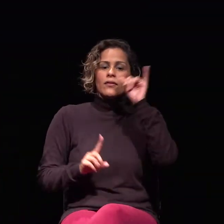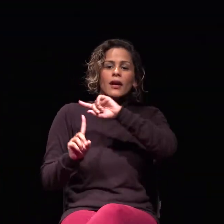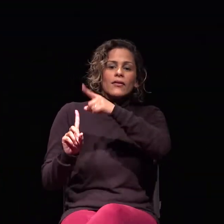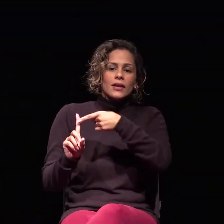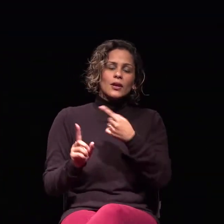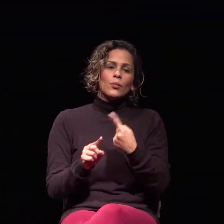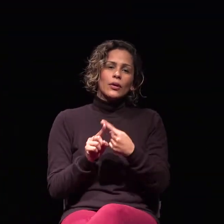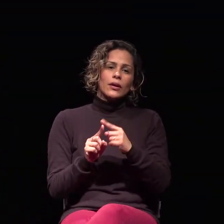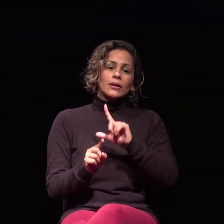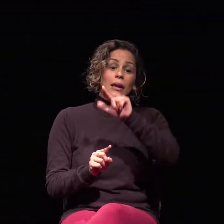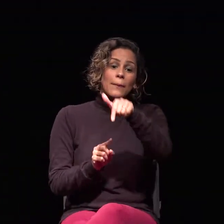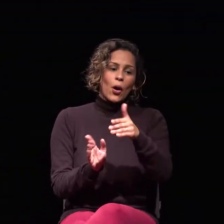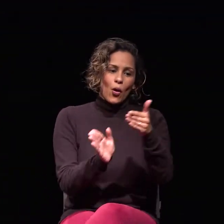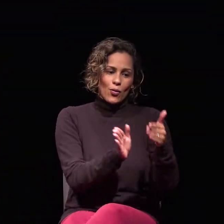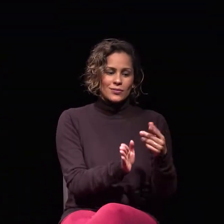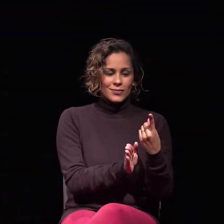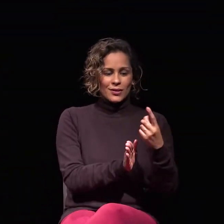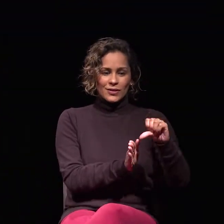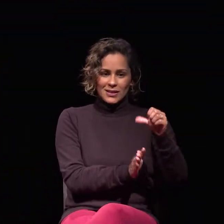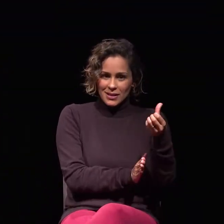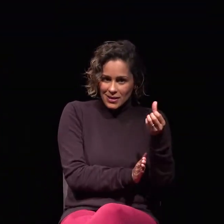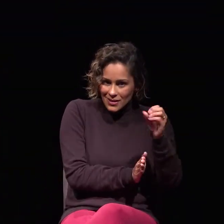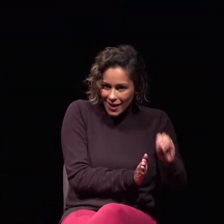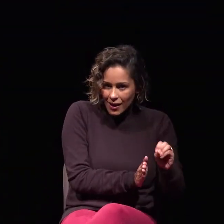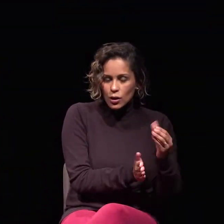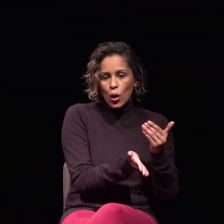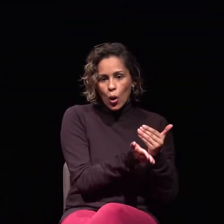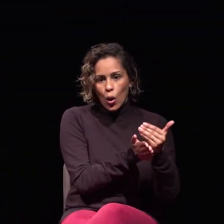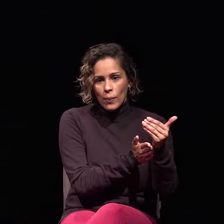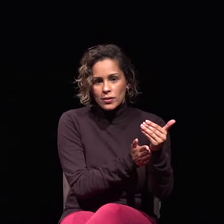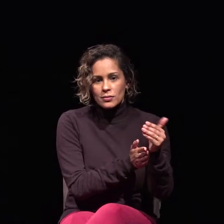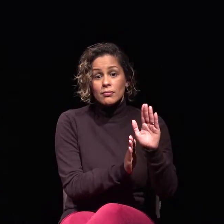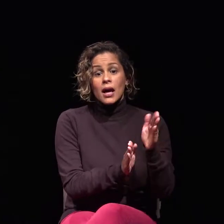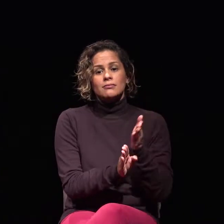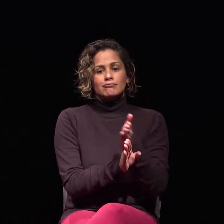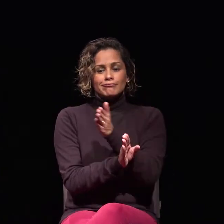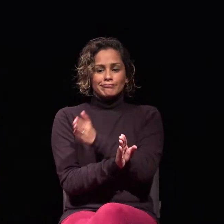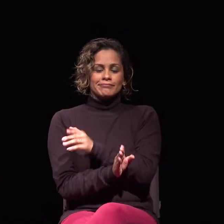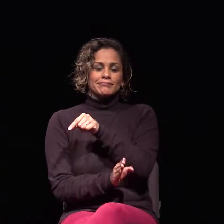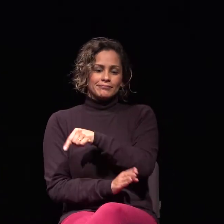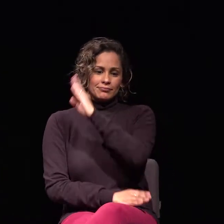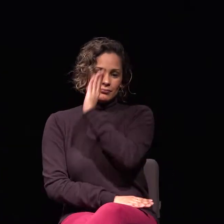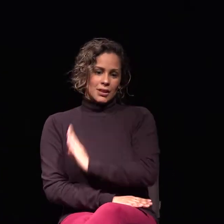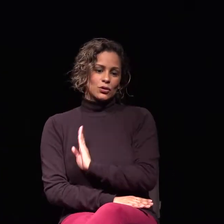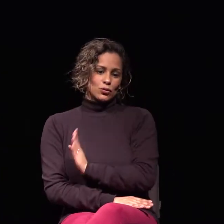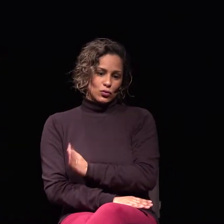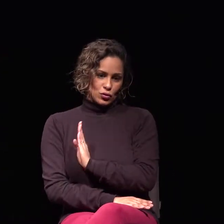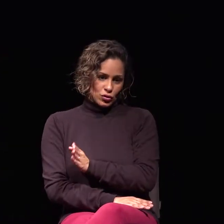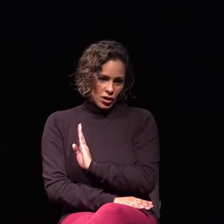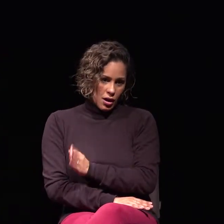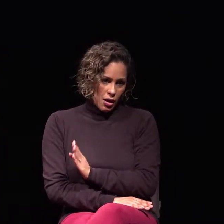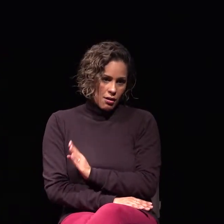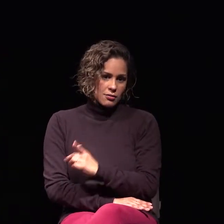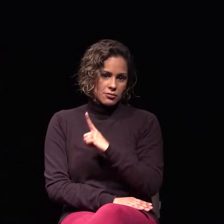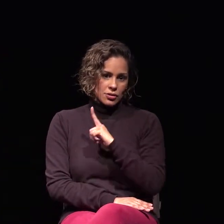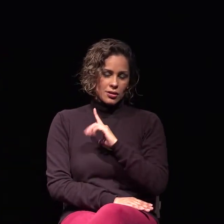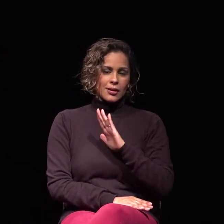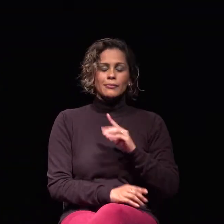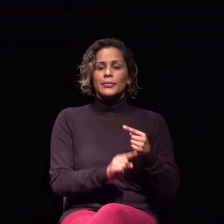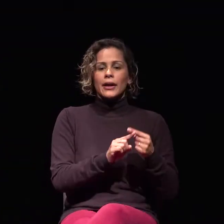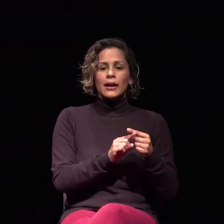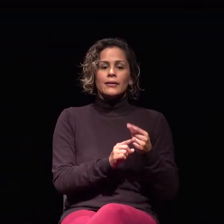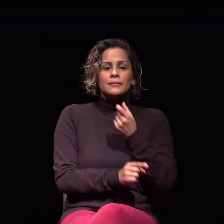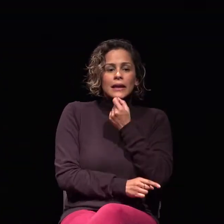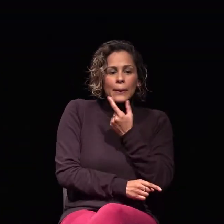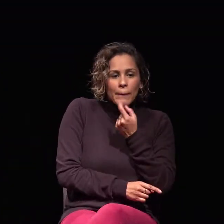1960, quer dizer, passou a ser usada em 1960, mas ainda tinha muita dificuldade de controlar a